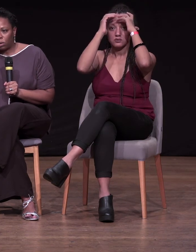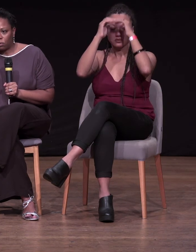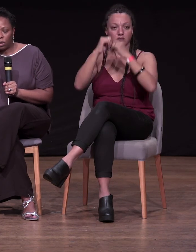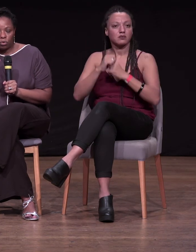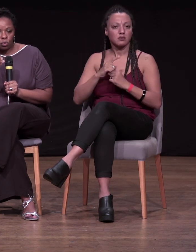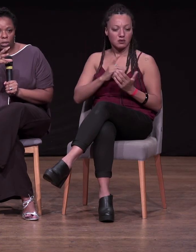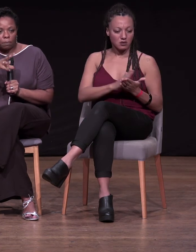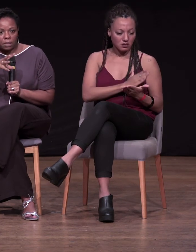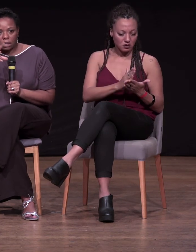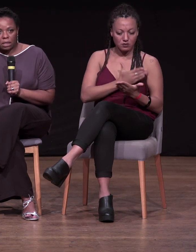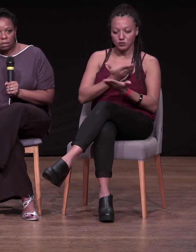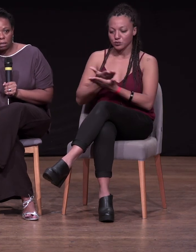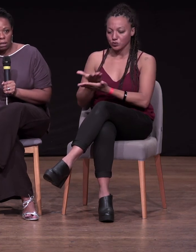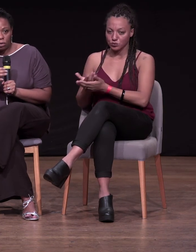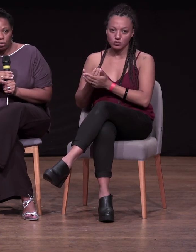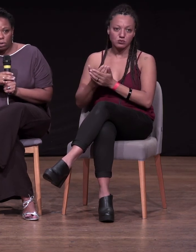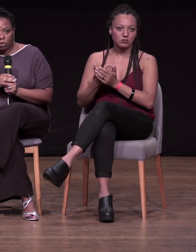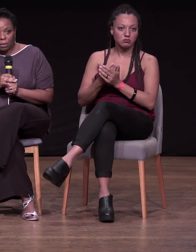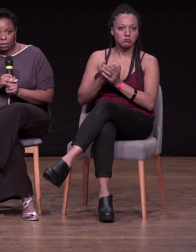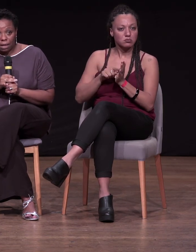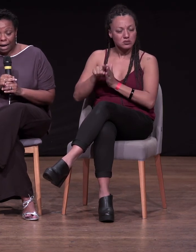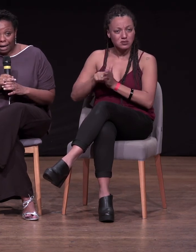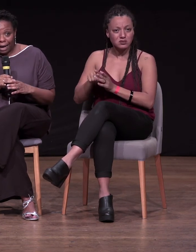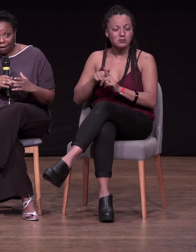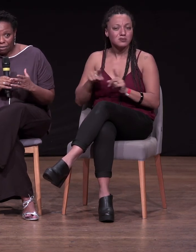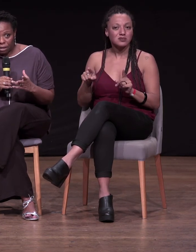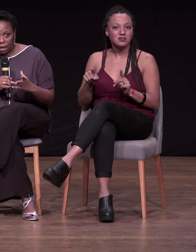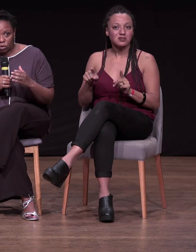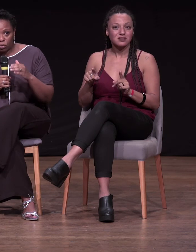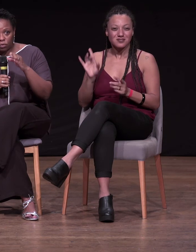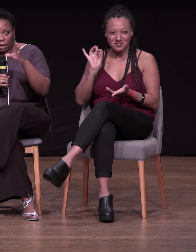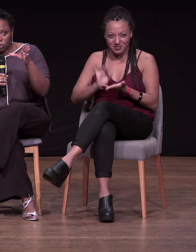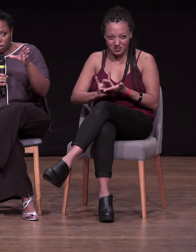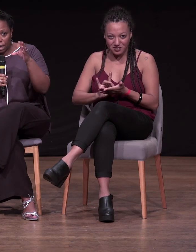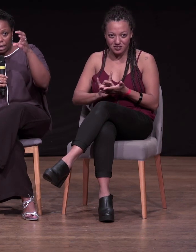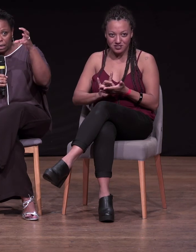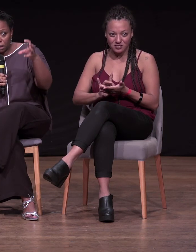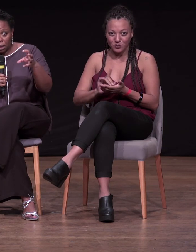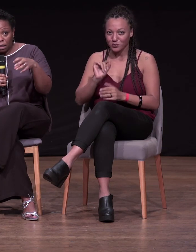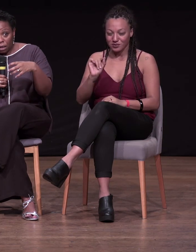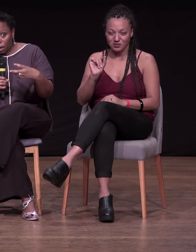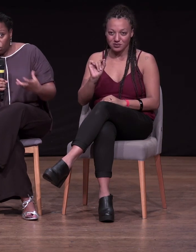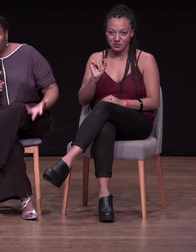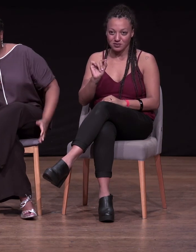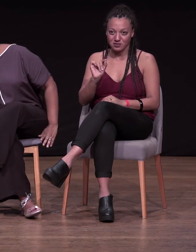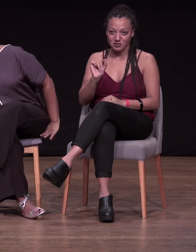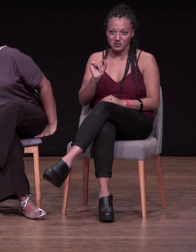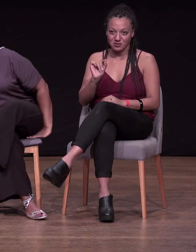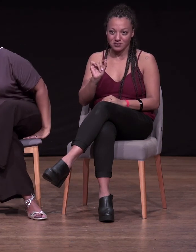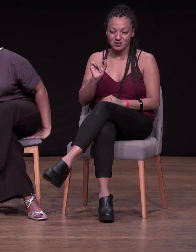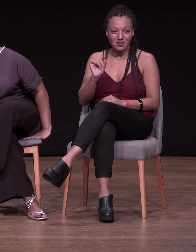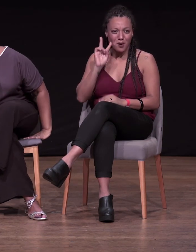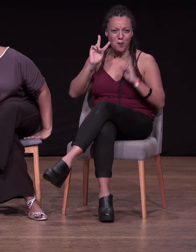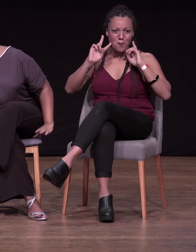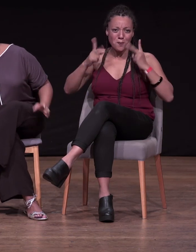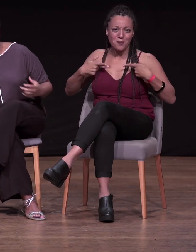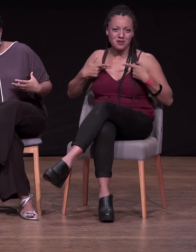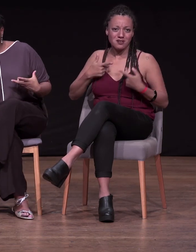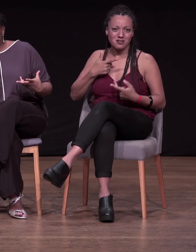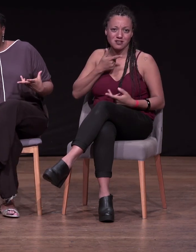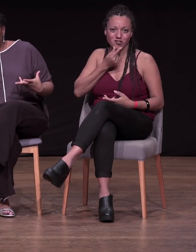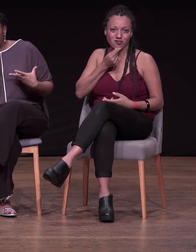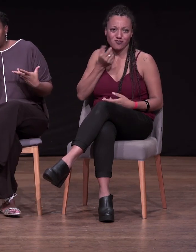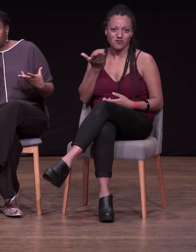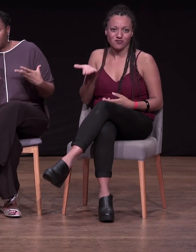discurso, tem o livro, tem o estudo, tem a pesquisa, tem tudo isso, mas a verdade dos fatos é que ali é um corpo humano, né? É uma coisa